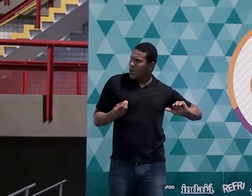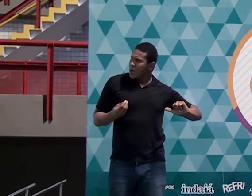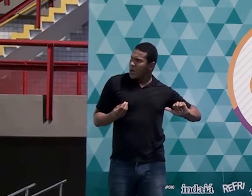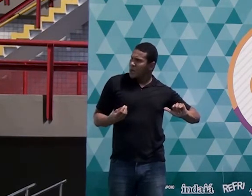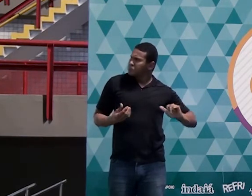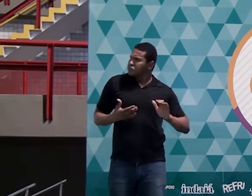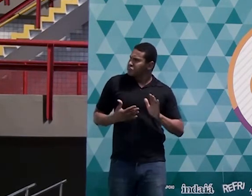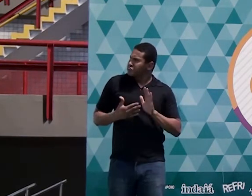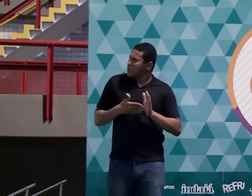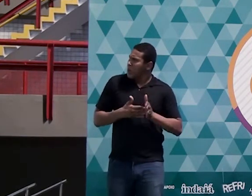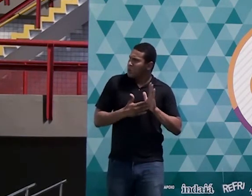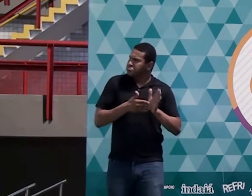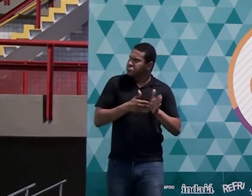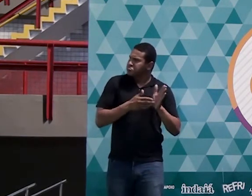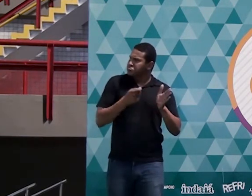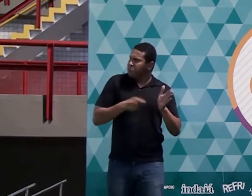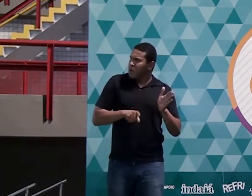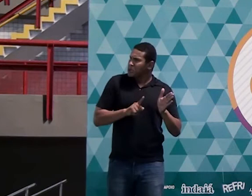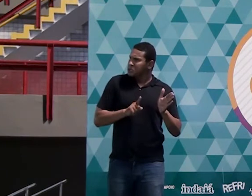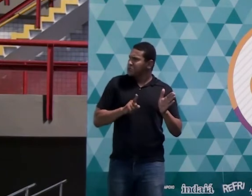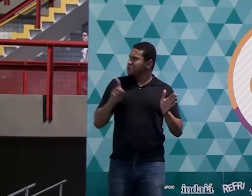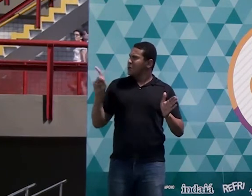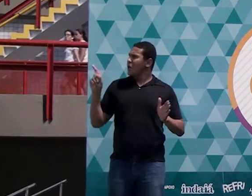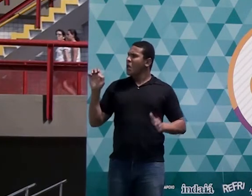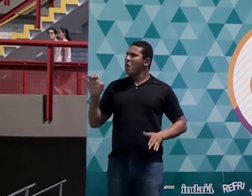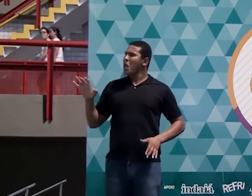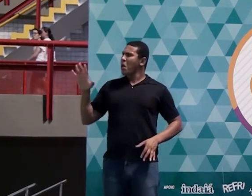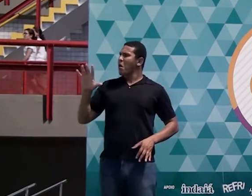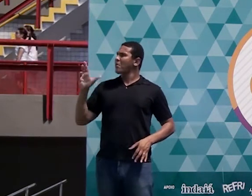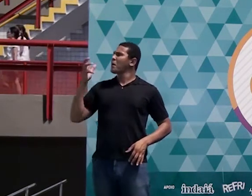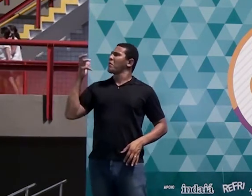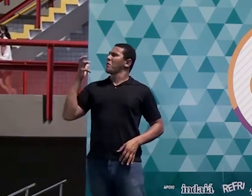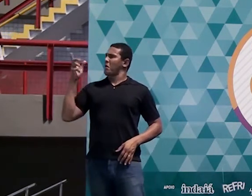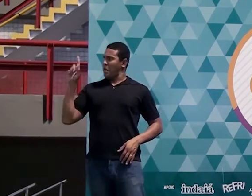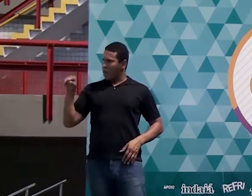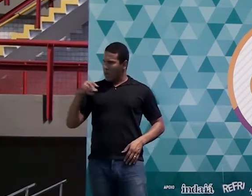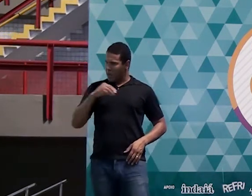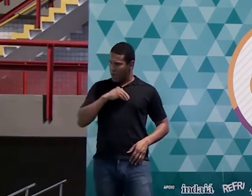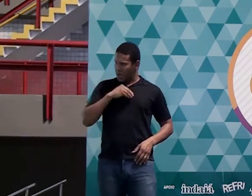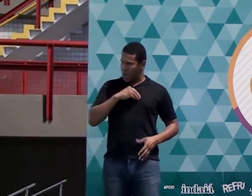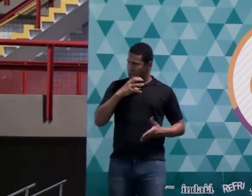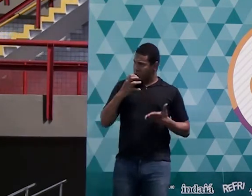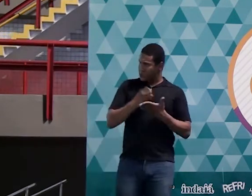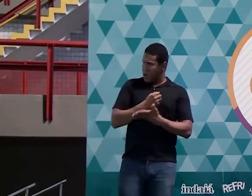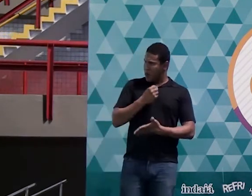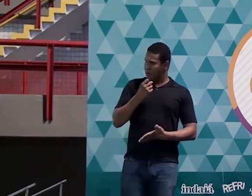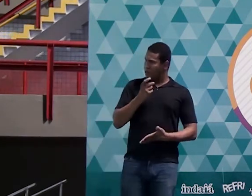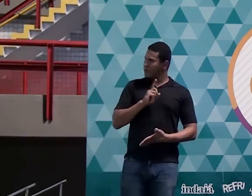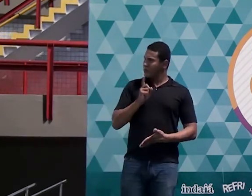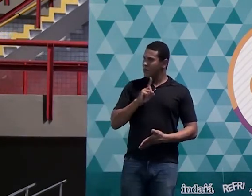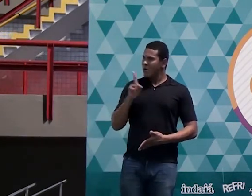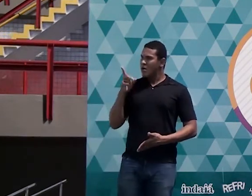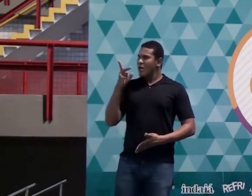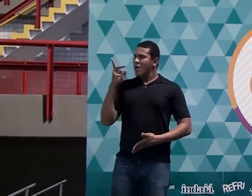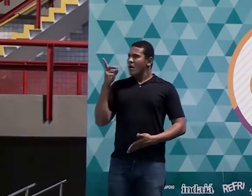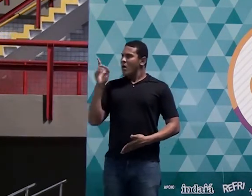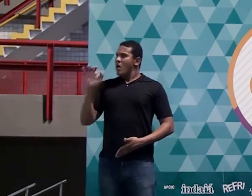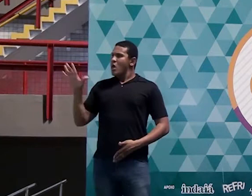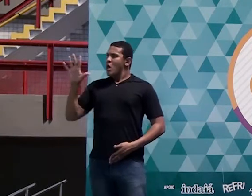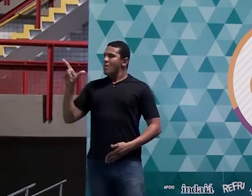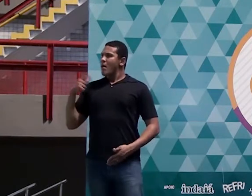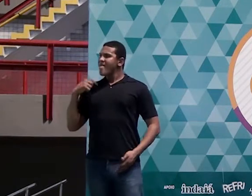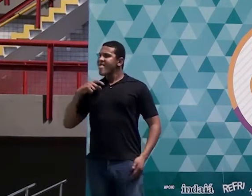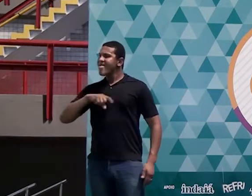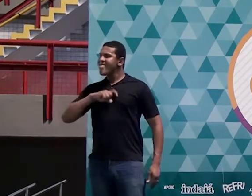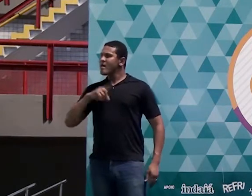cruzadas, que os europeus não estavam indo para buscar a salvação. Virou um massacre. Os europeus matavam os